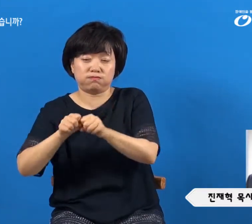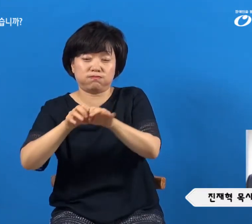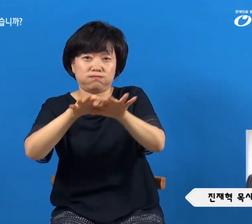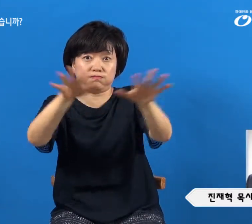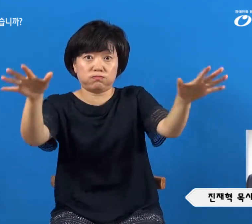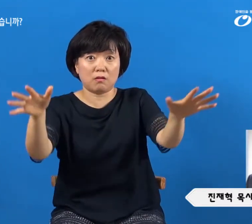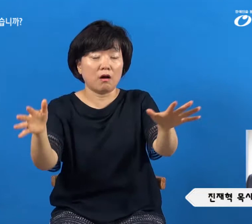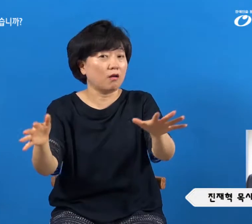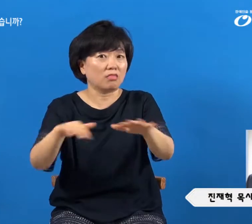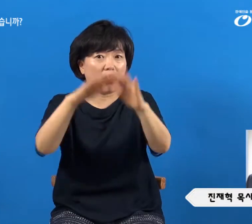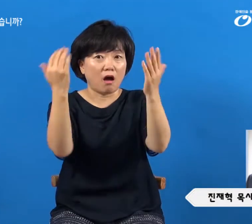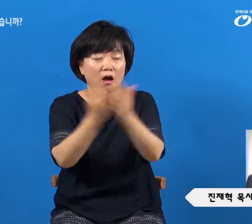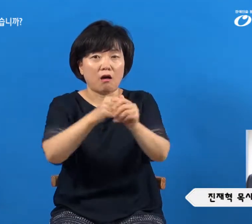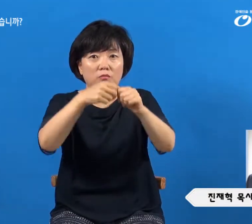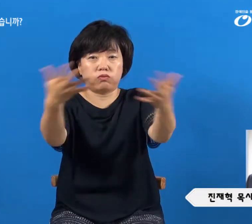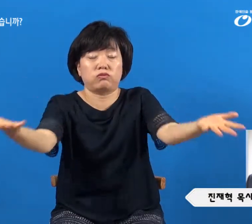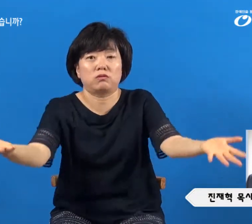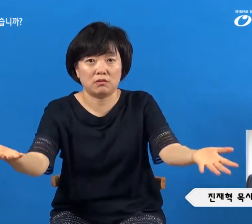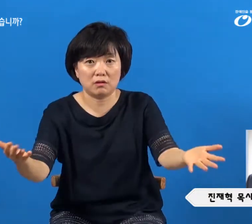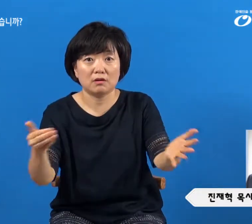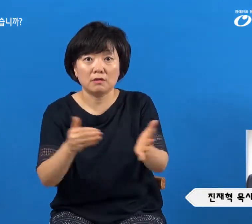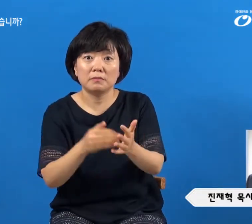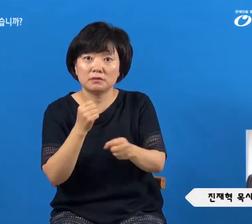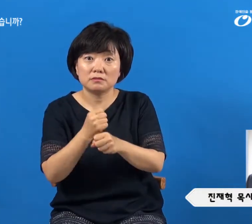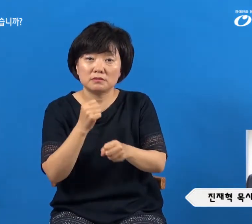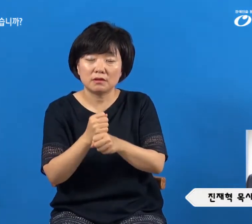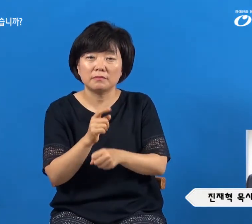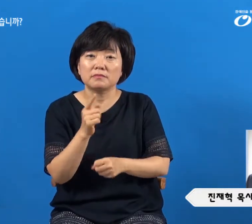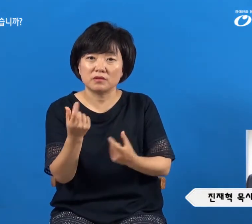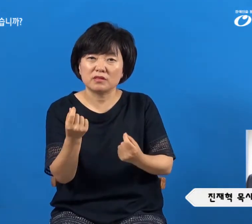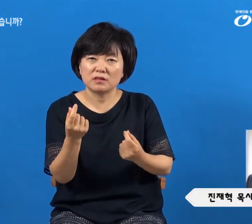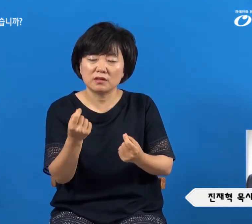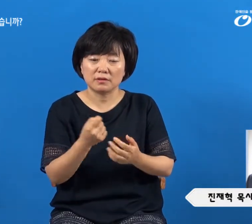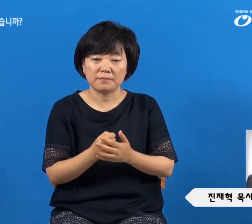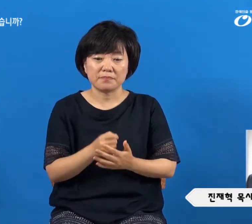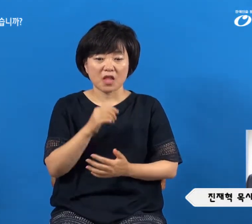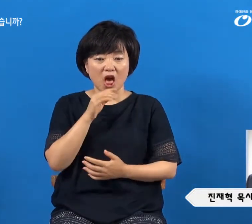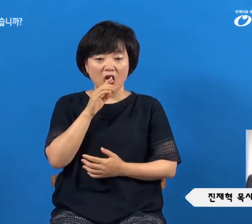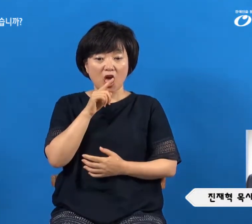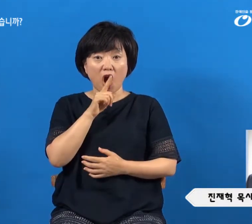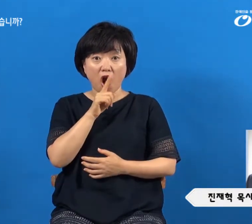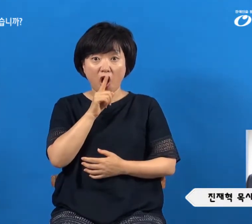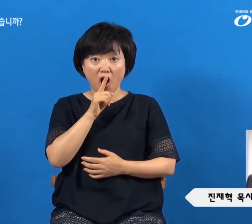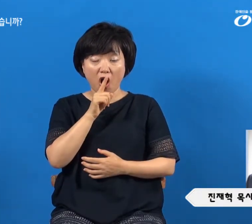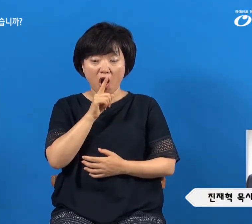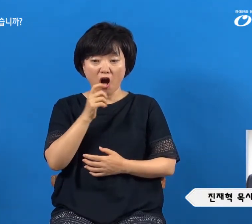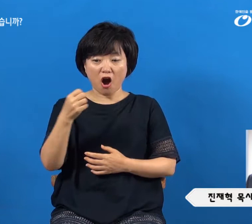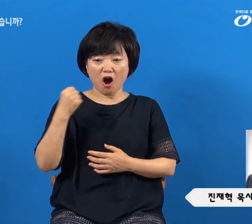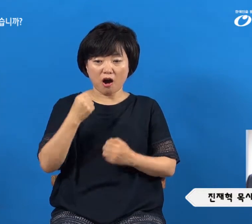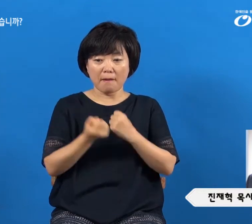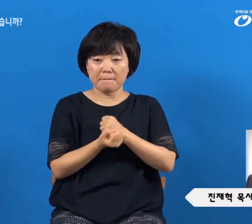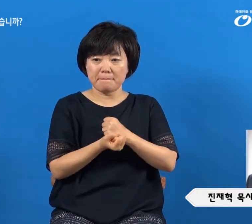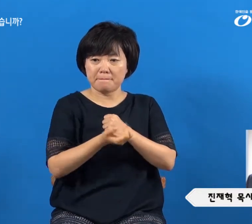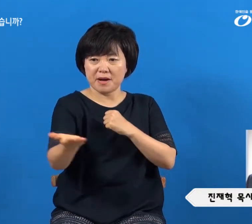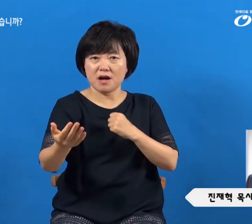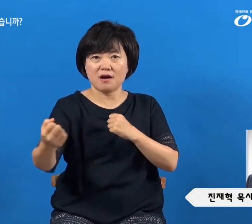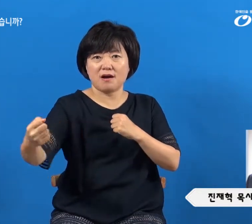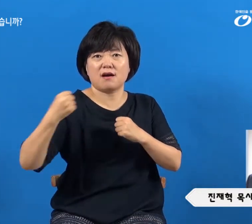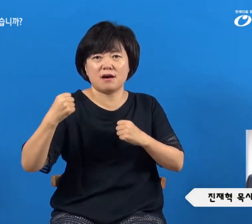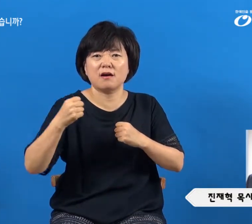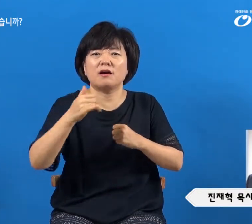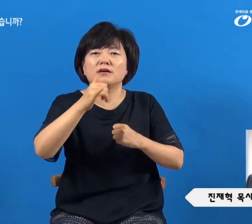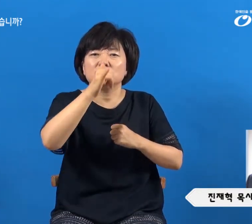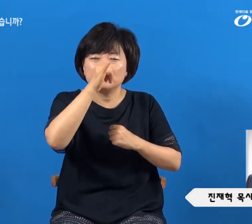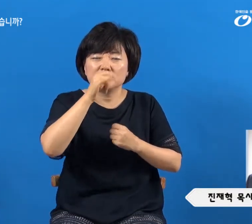지체이면서도 얼마나 큰 영향력을 가지고 있는가, 이 말의 파워가 얼마나 큰가를